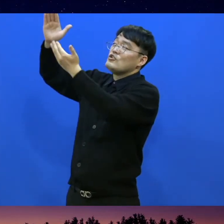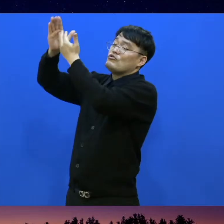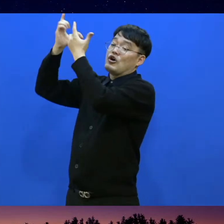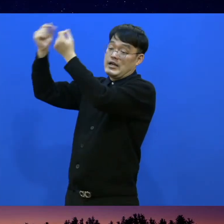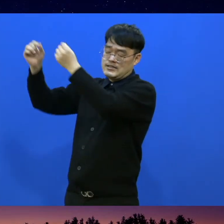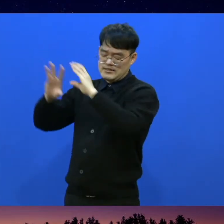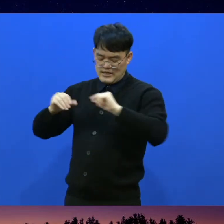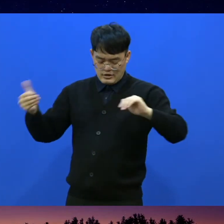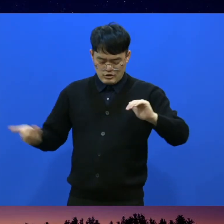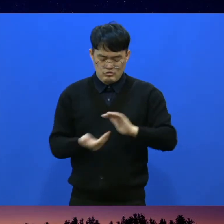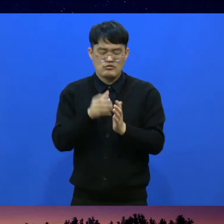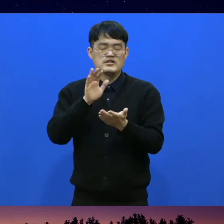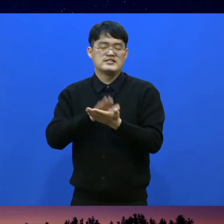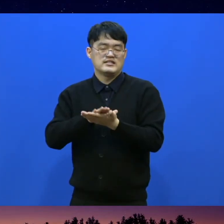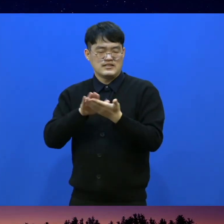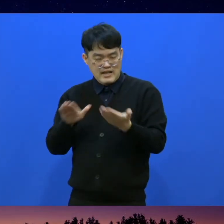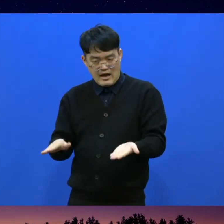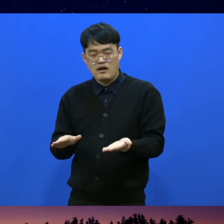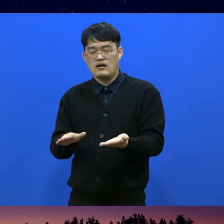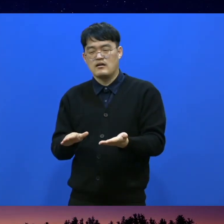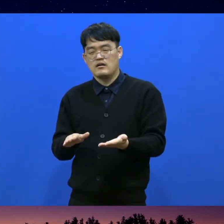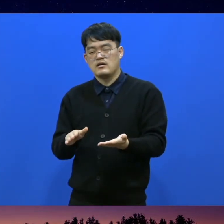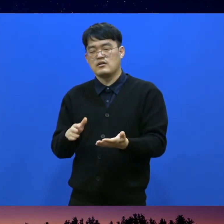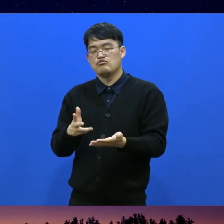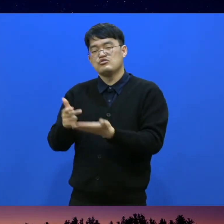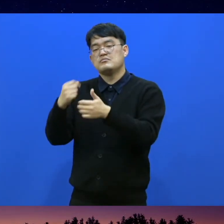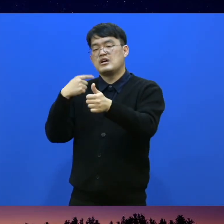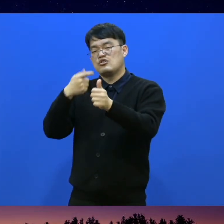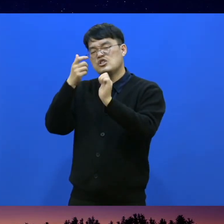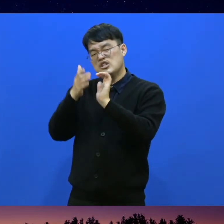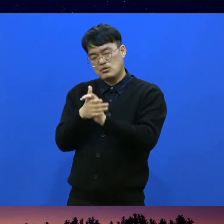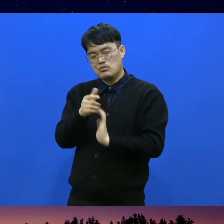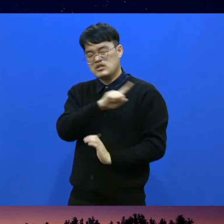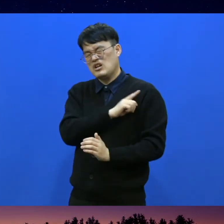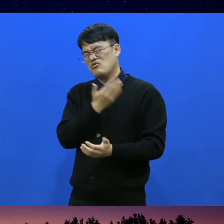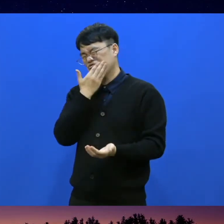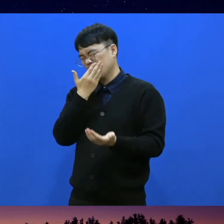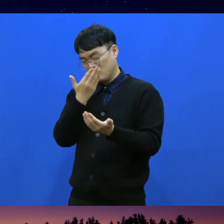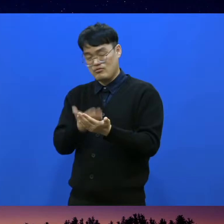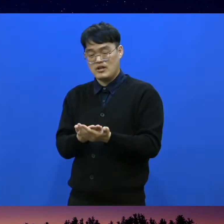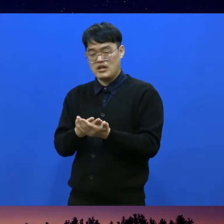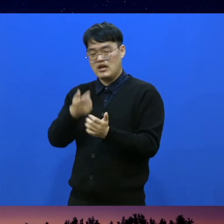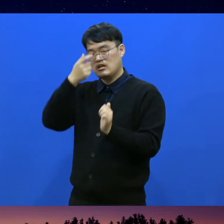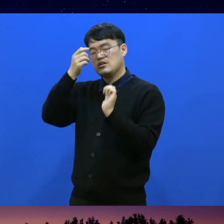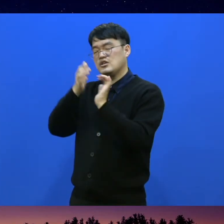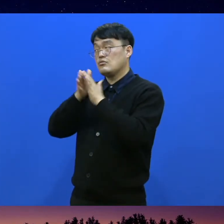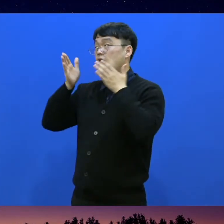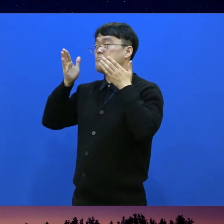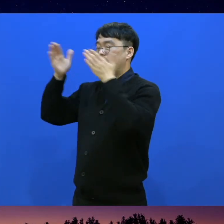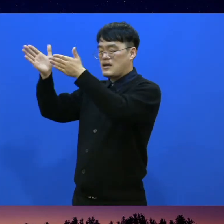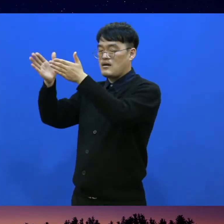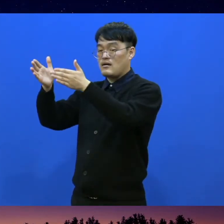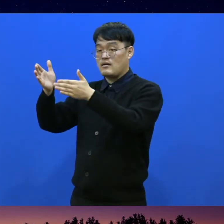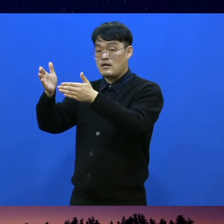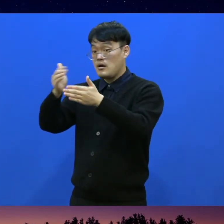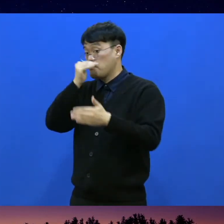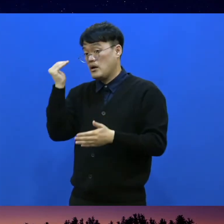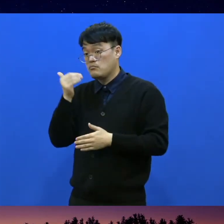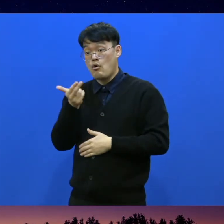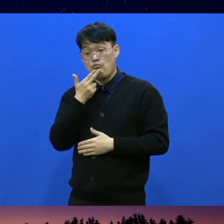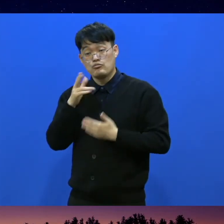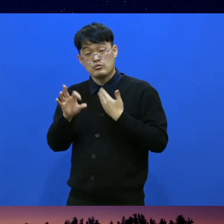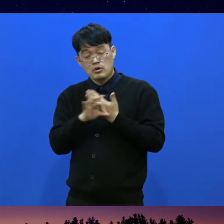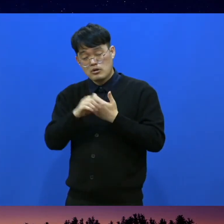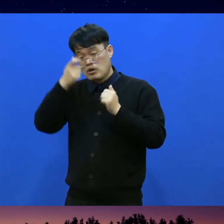뜻이 이루어지는 것. 이게 기도의 가장 중요한 것이다. 이게 방향을 딱 앞에 놓지 않으면 기도는 길을 잃어버린